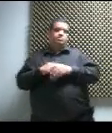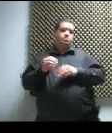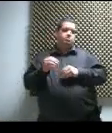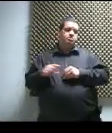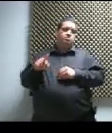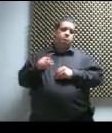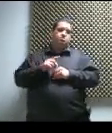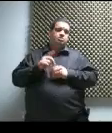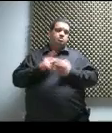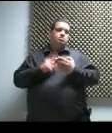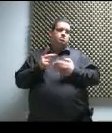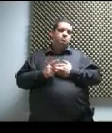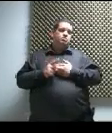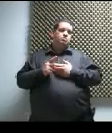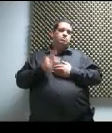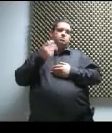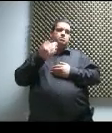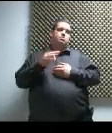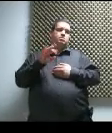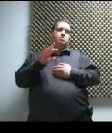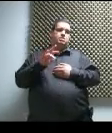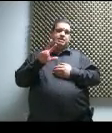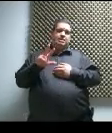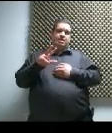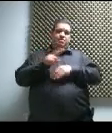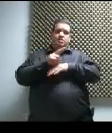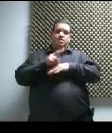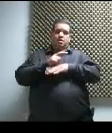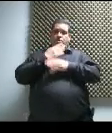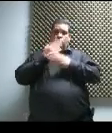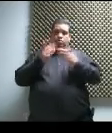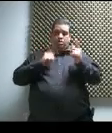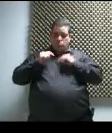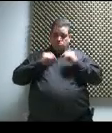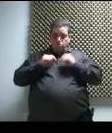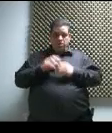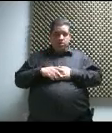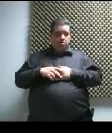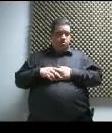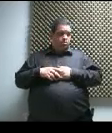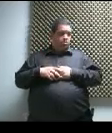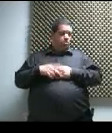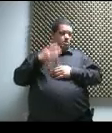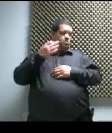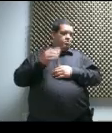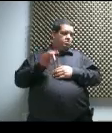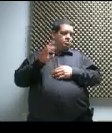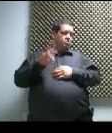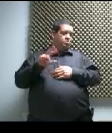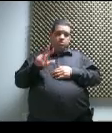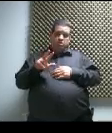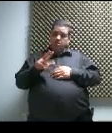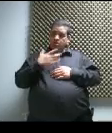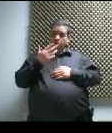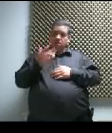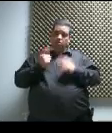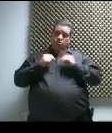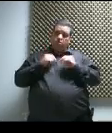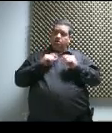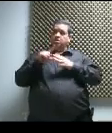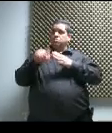programa. Desde el 73, Vieques no cuenta con un teatro. Desde el 1973. Luego yo